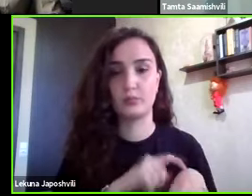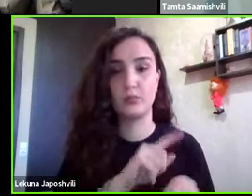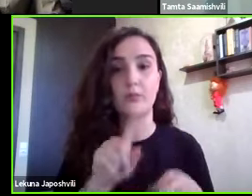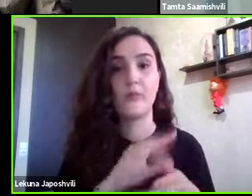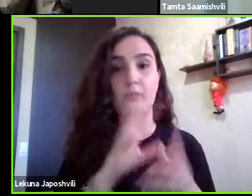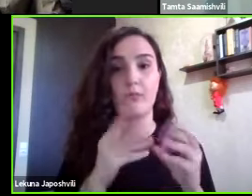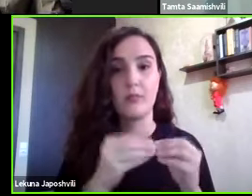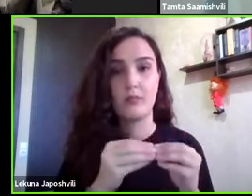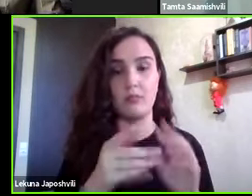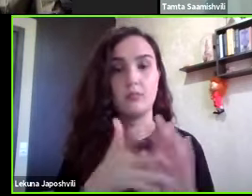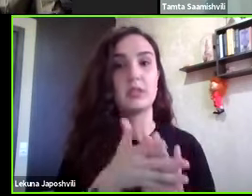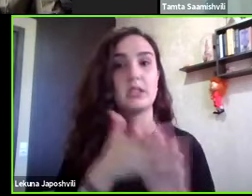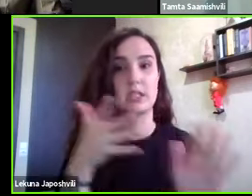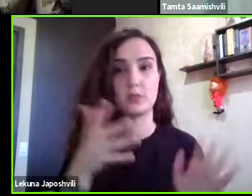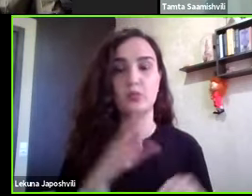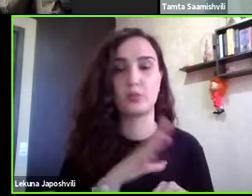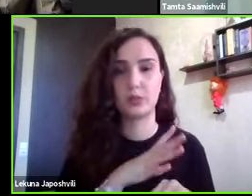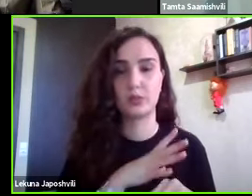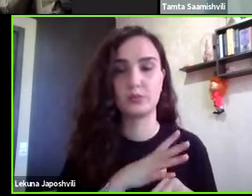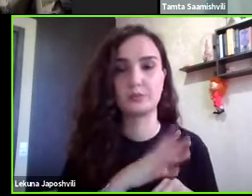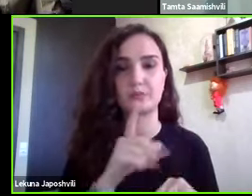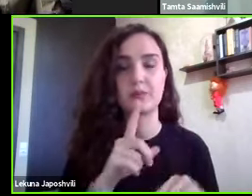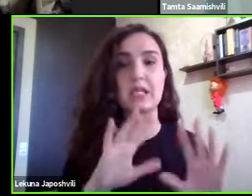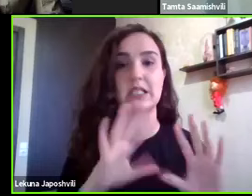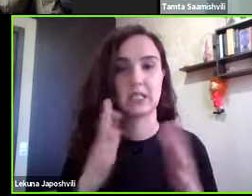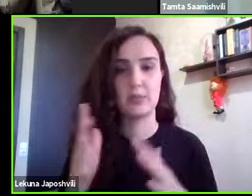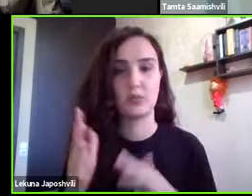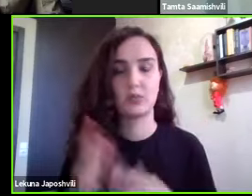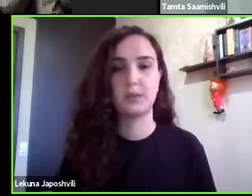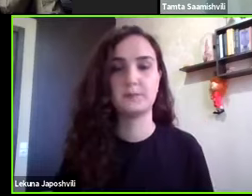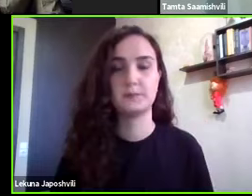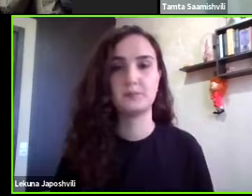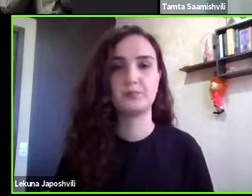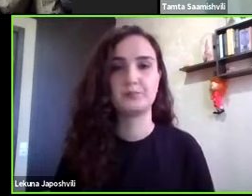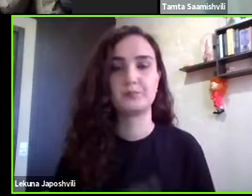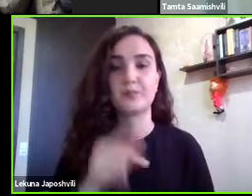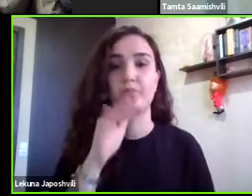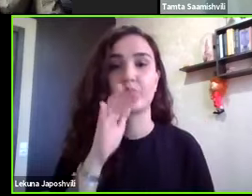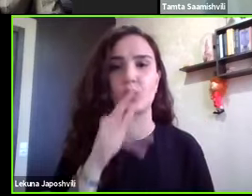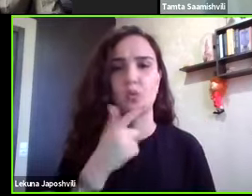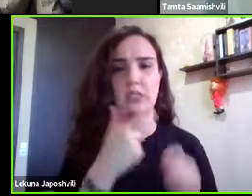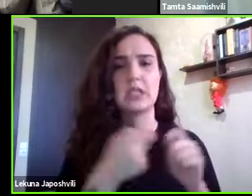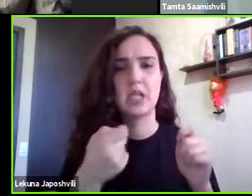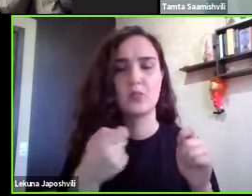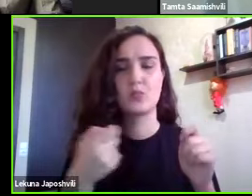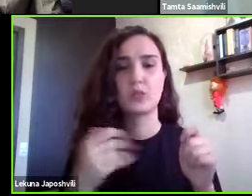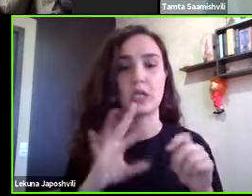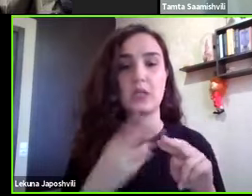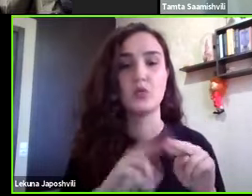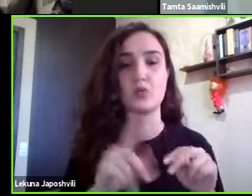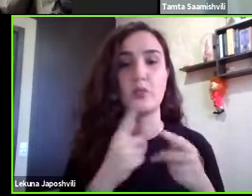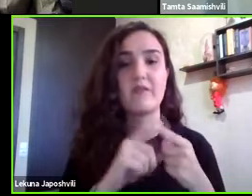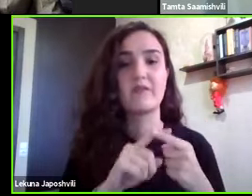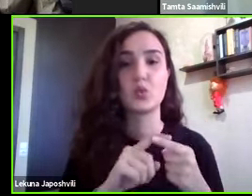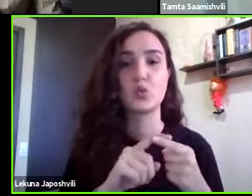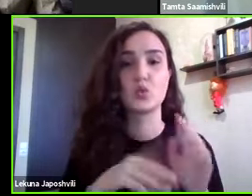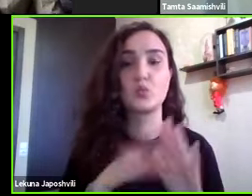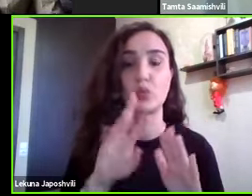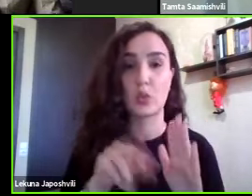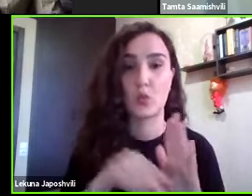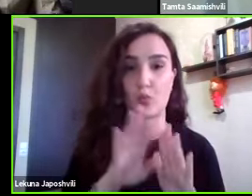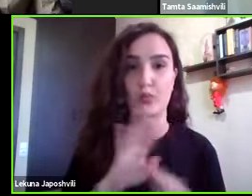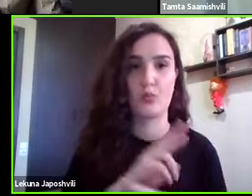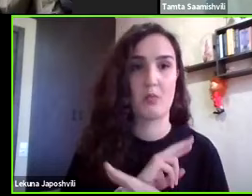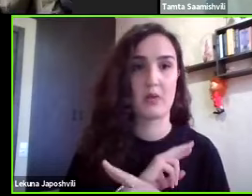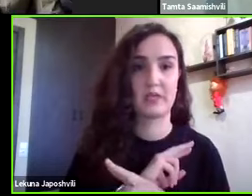ყველაფერი გაანალიზებული ყო რაც ხდებოდა და დრო იწელებოდა და არა იმიტომ რომ ვირუსი უფრო და უფრო